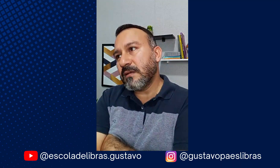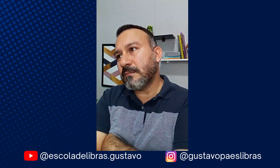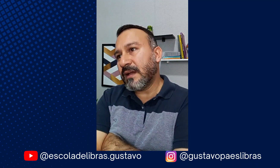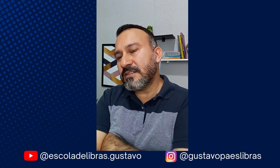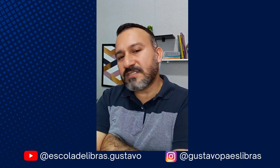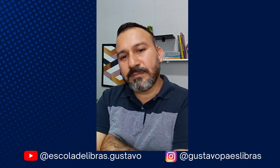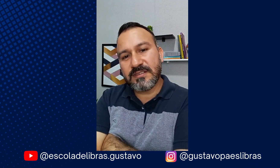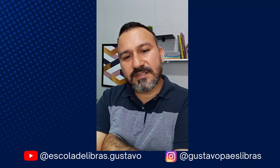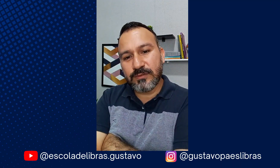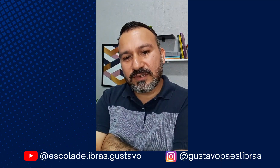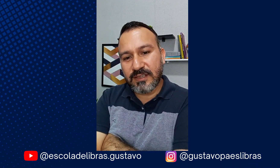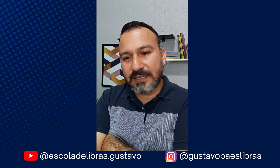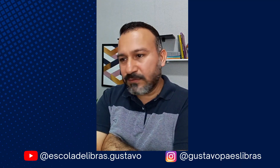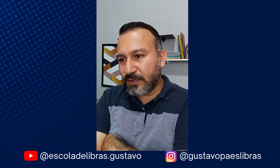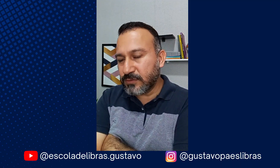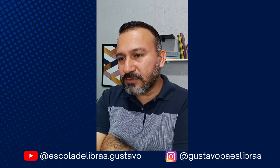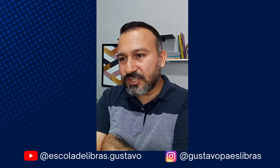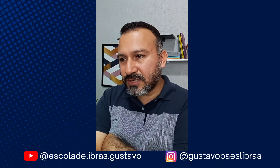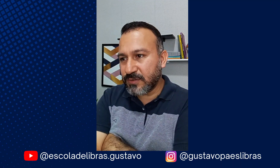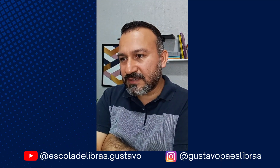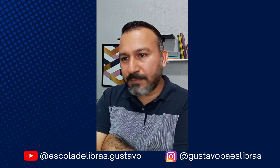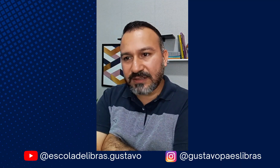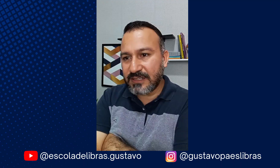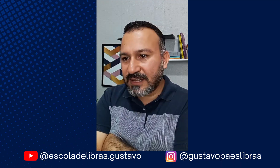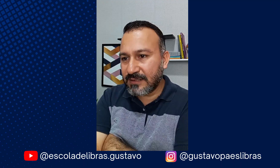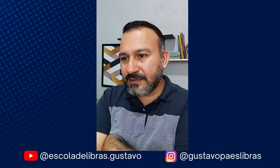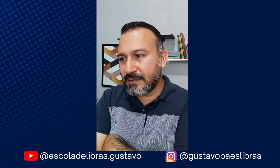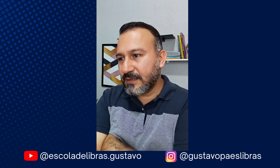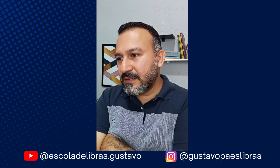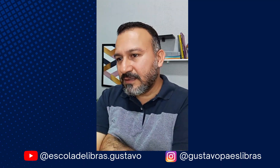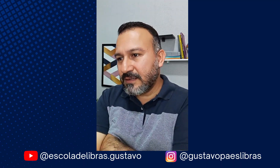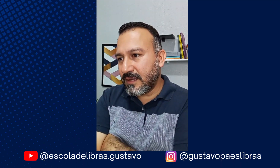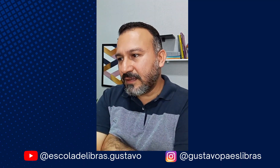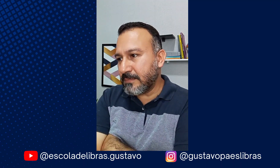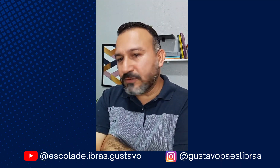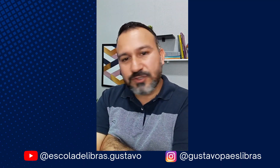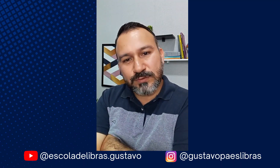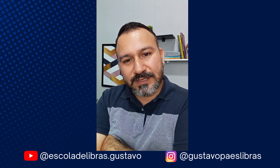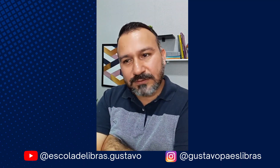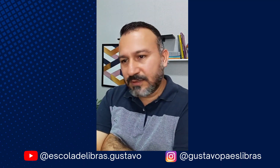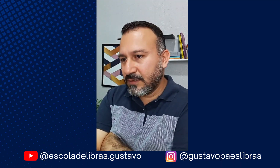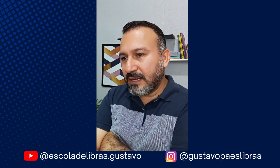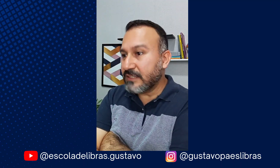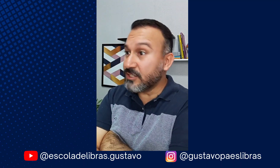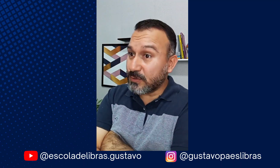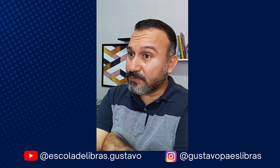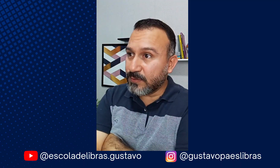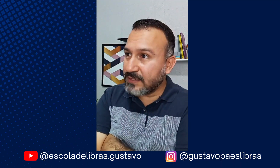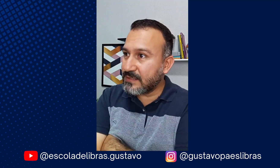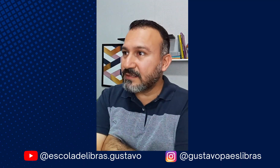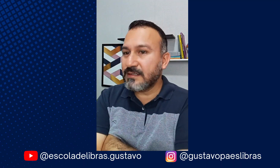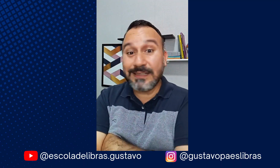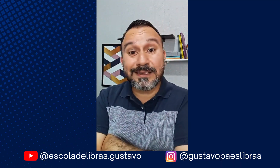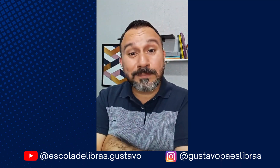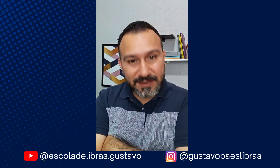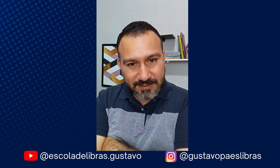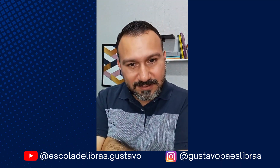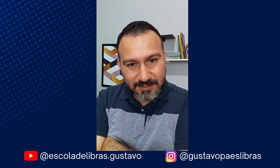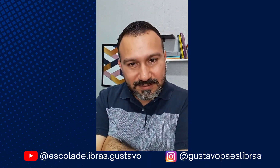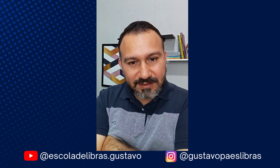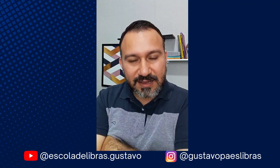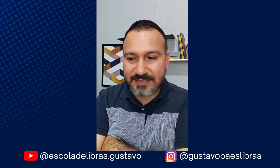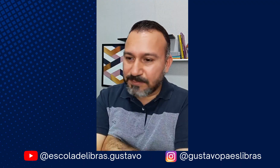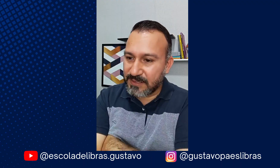né? Mas eu sempre cito aqui que teve um aluno que chegou sem aprender nada e em menos de um ano atingiu a fluência e